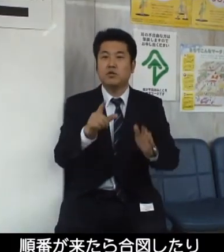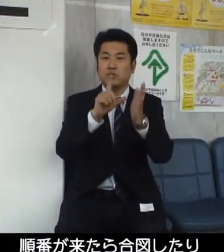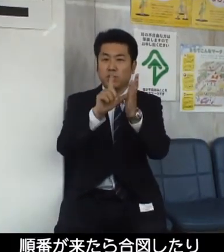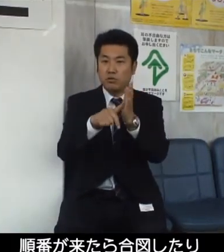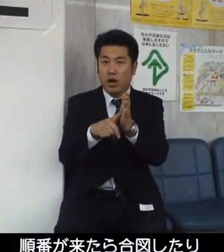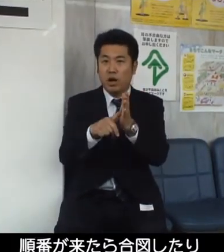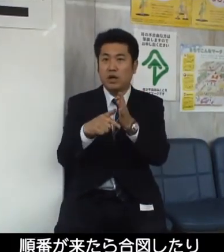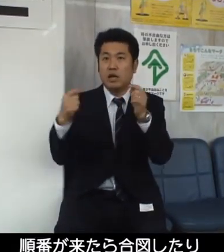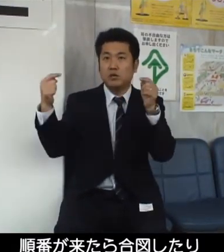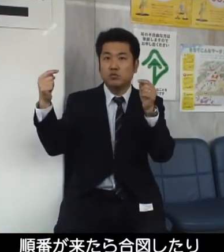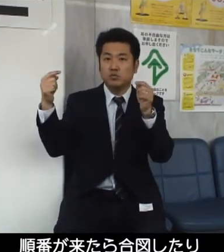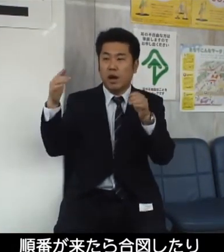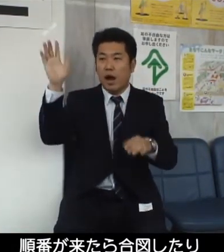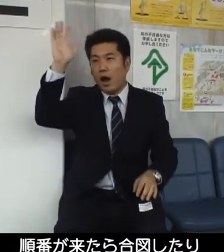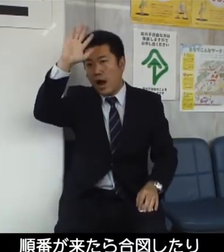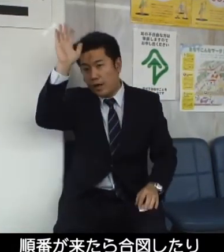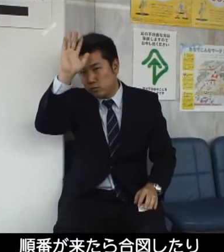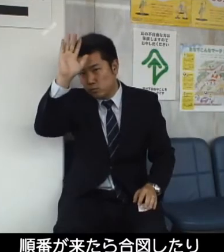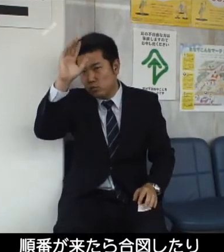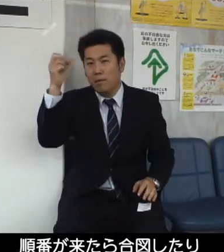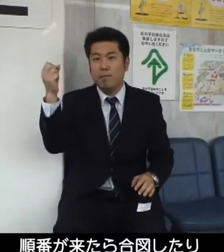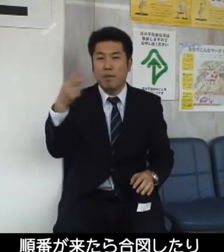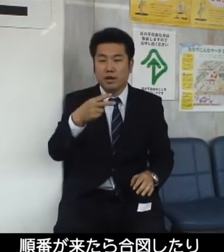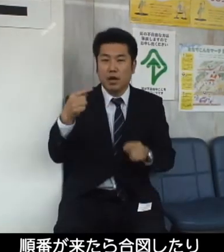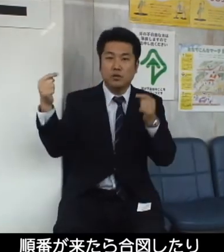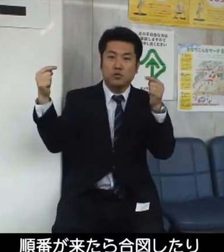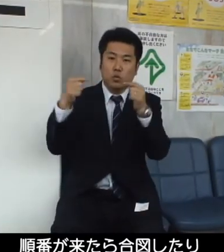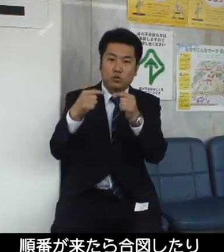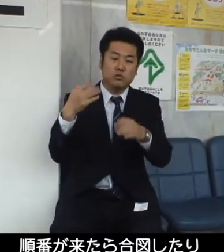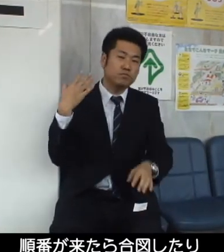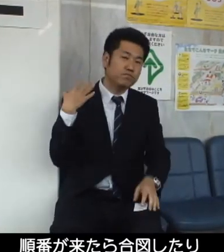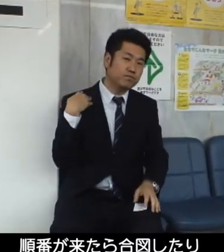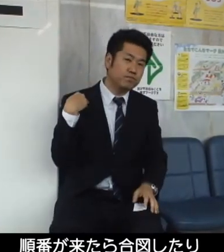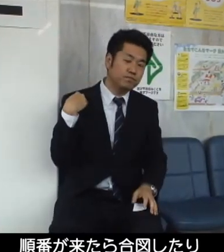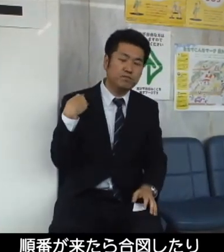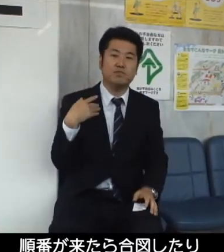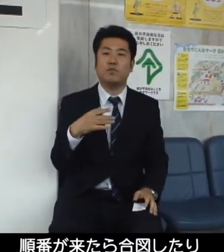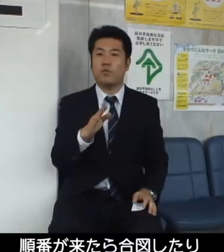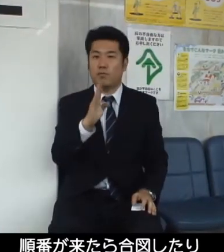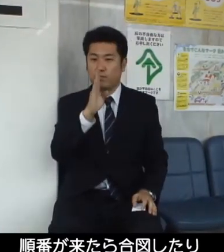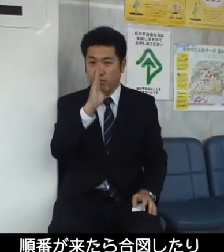順番が来たら合図をしたり、直接呼びに来てください。